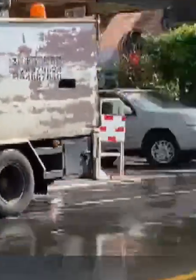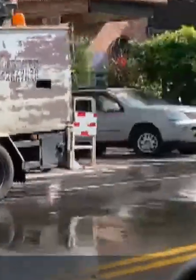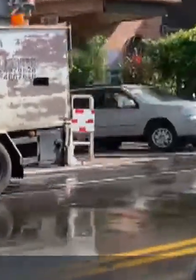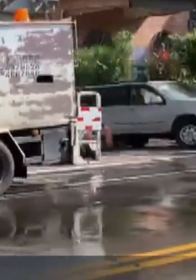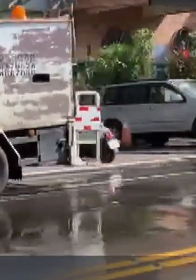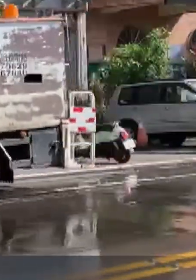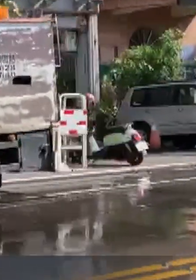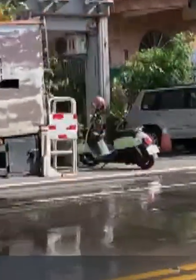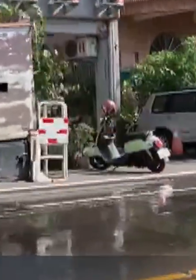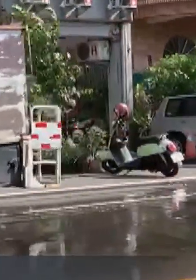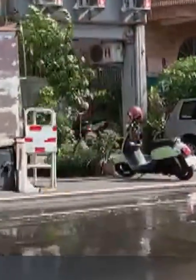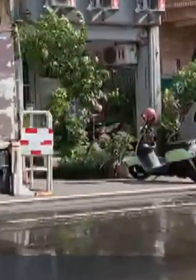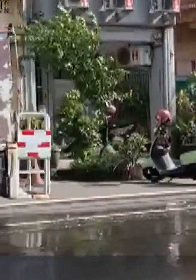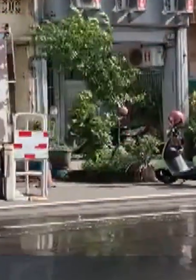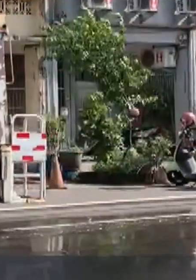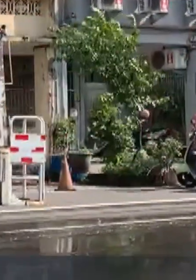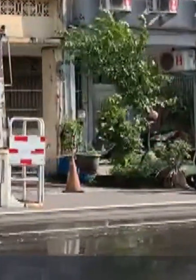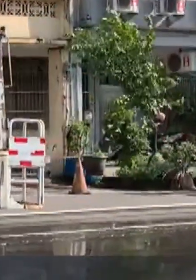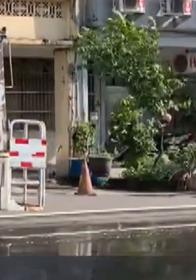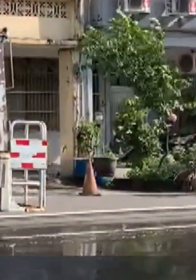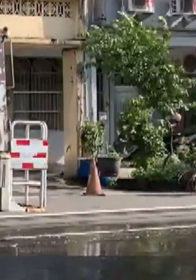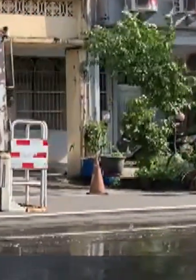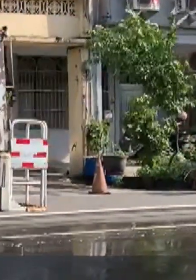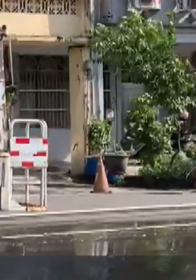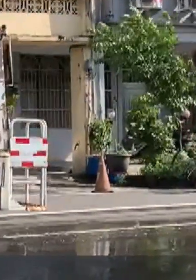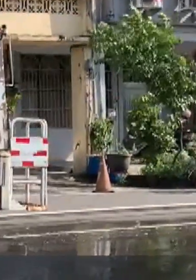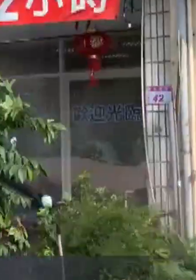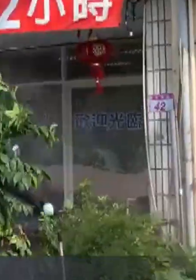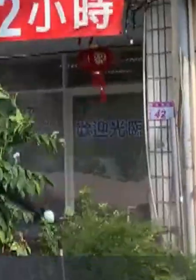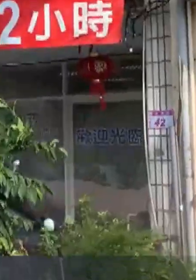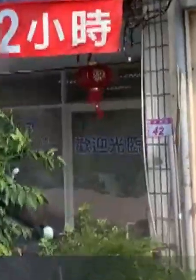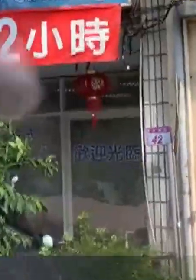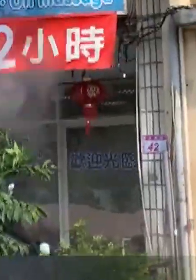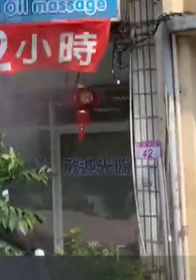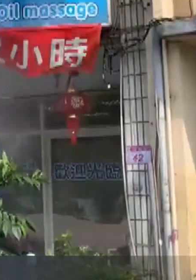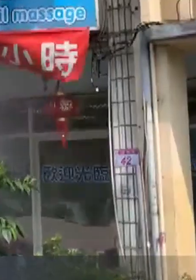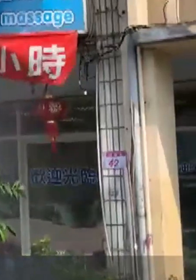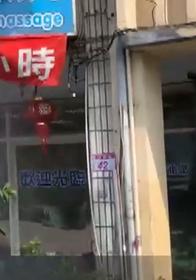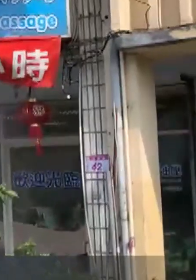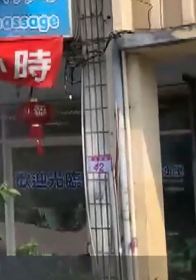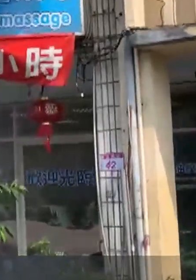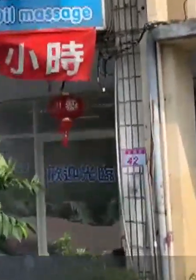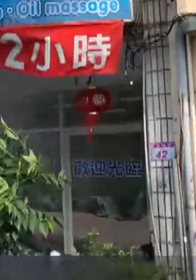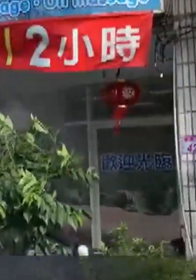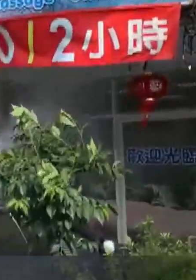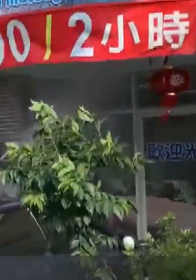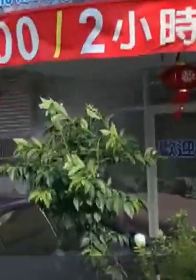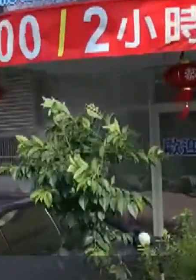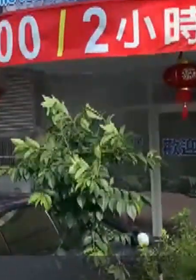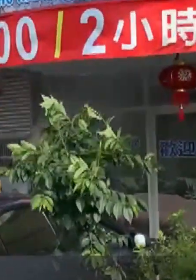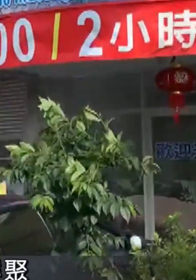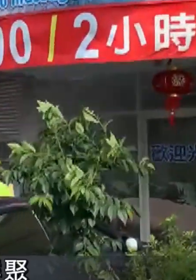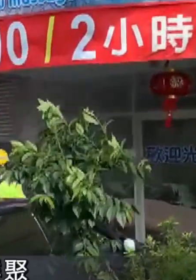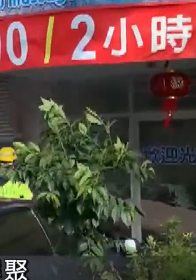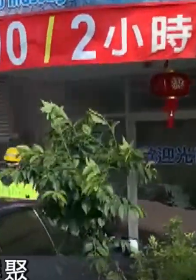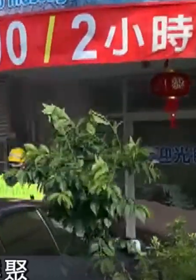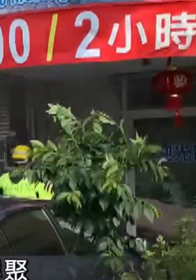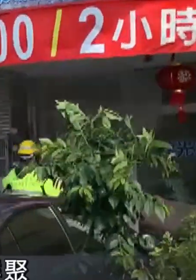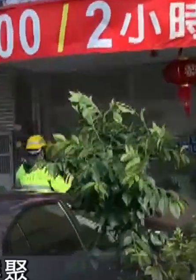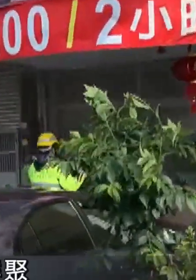计有26名本土确诊个案。指挥中心推测，源头应该是外籍机师海外染疫，入台在检疫旅馆隔